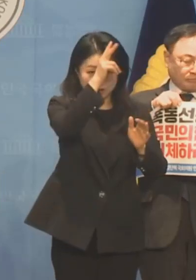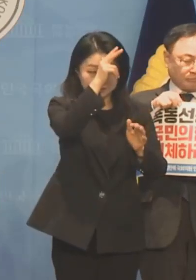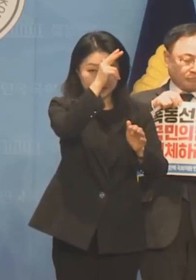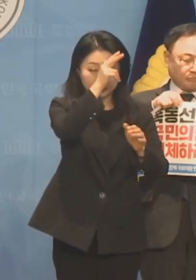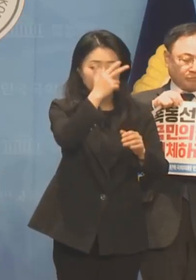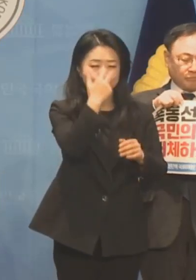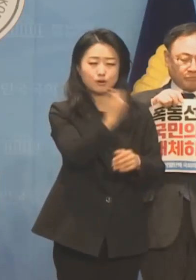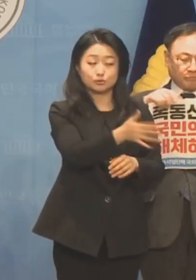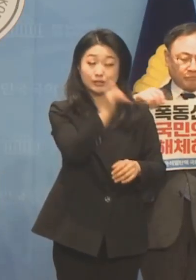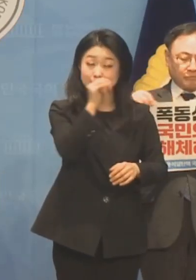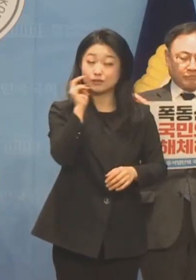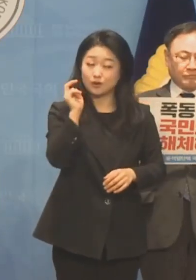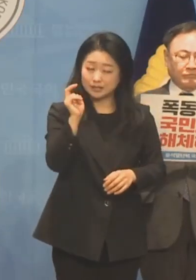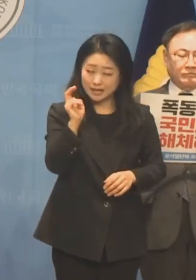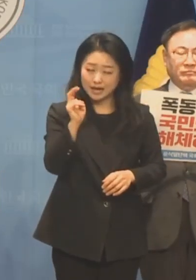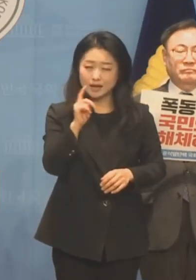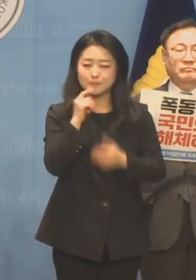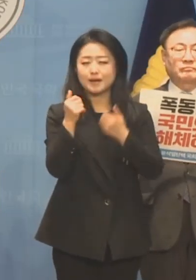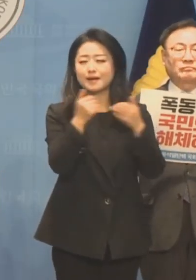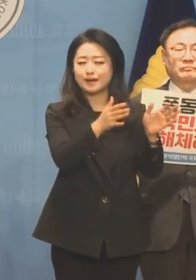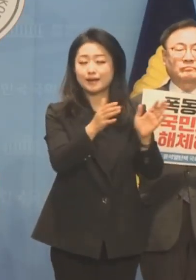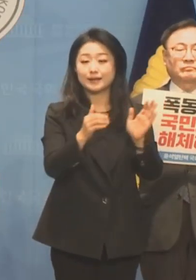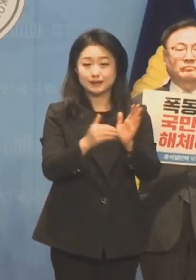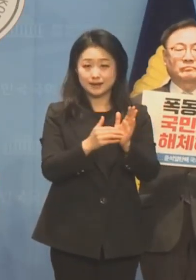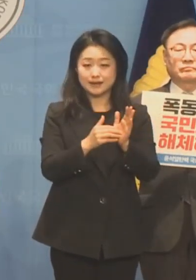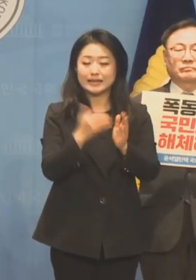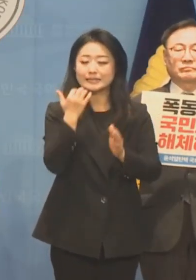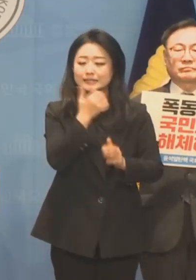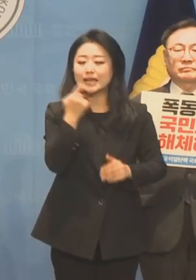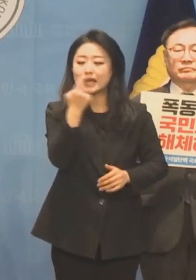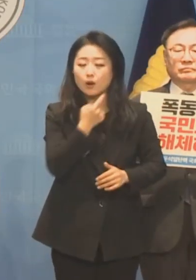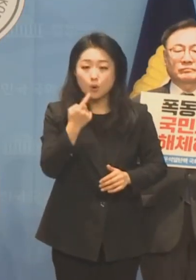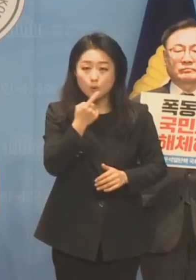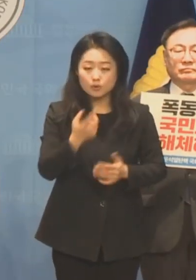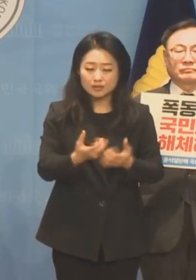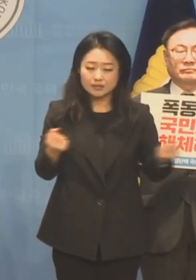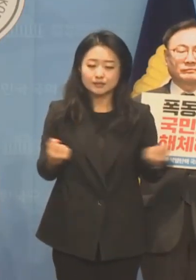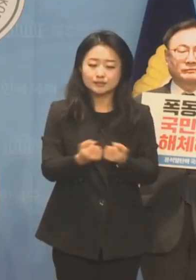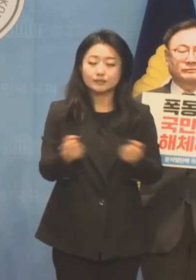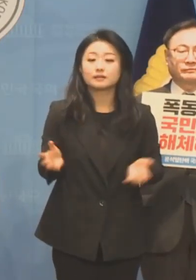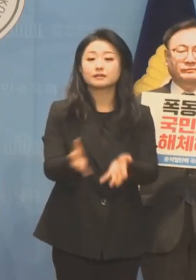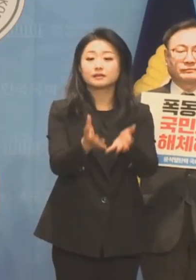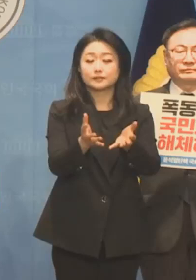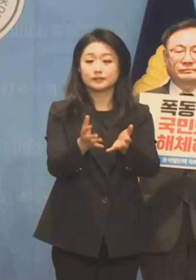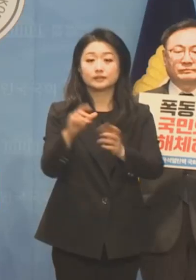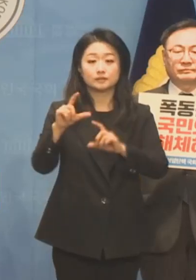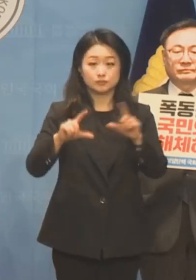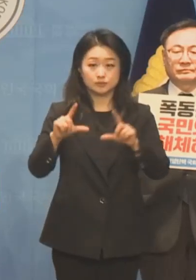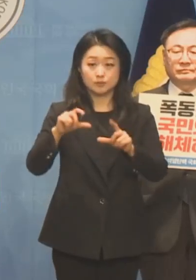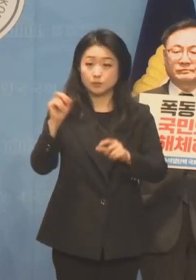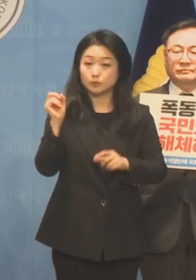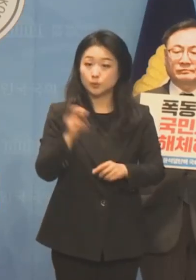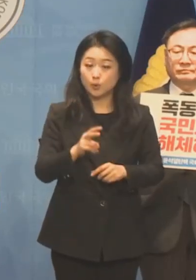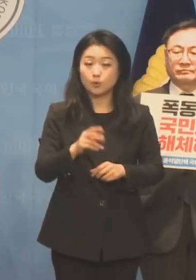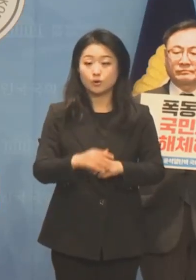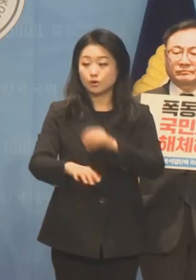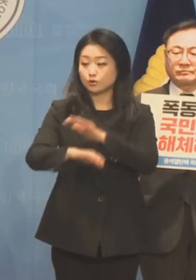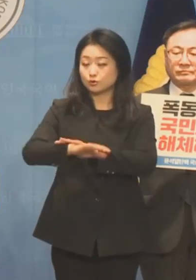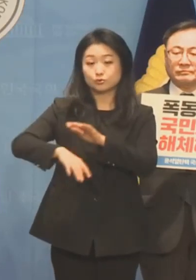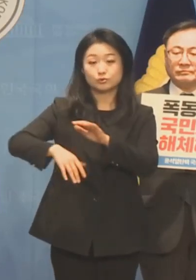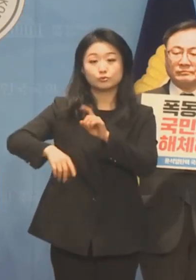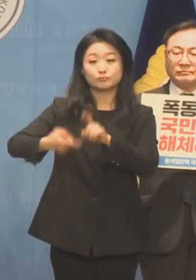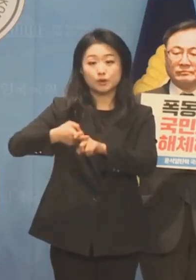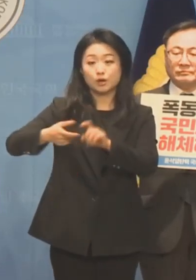대해서 진영 논리 색깔론으로 물타기하며 의도적 갈라치기를 하고 있습니다. 여기에 더해 극우